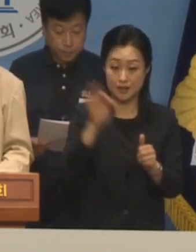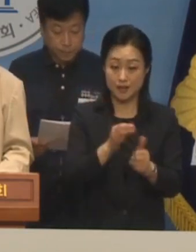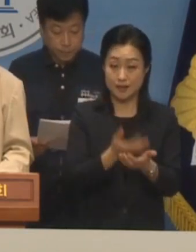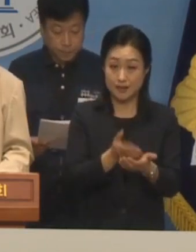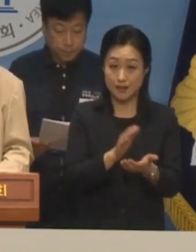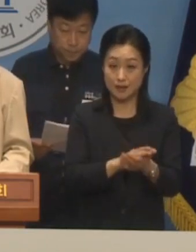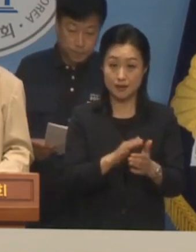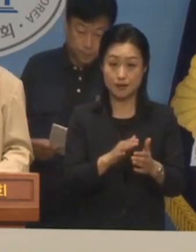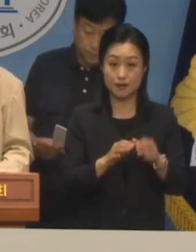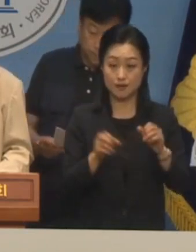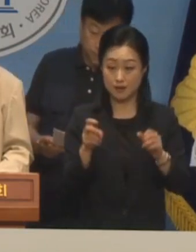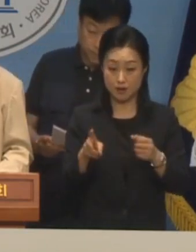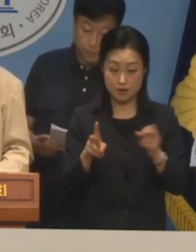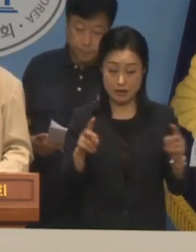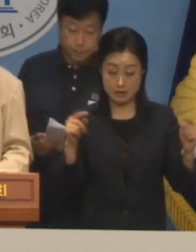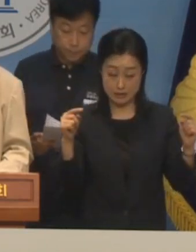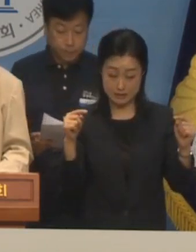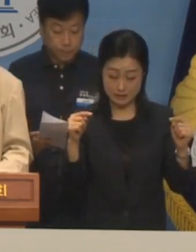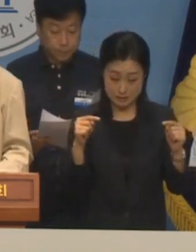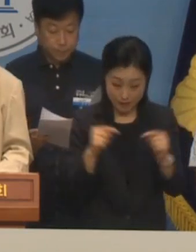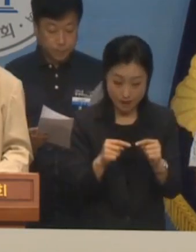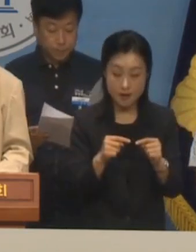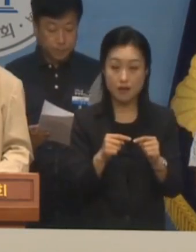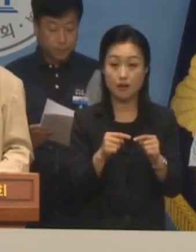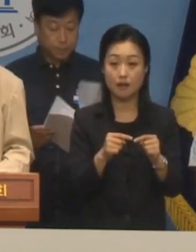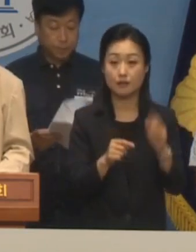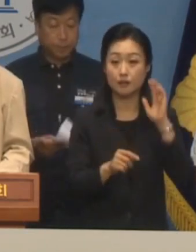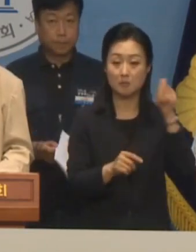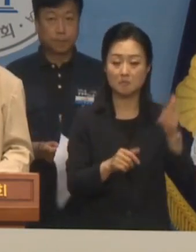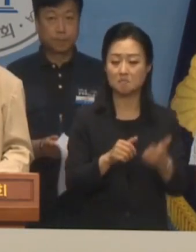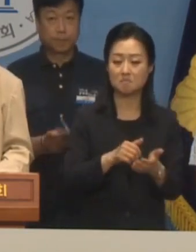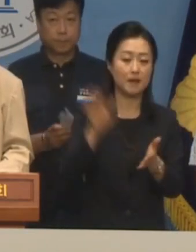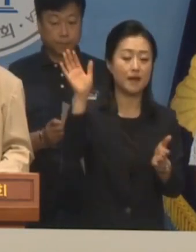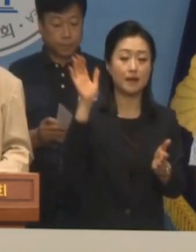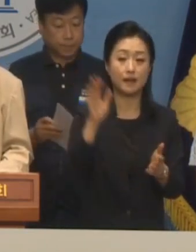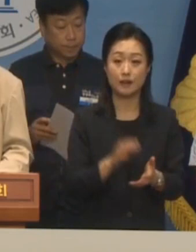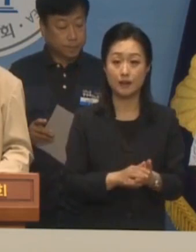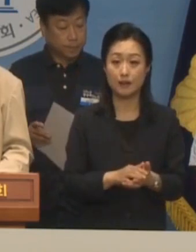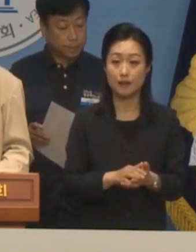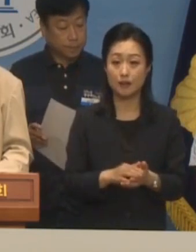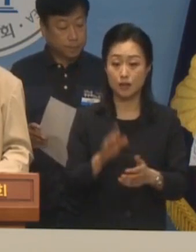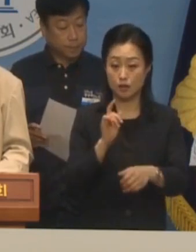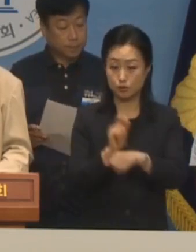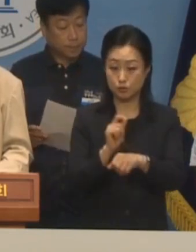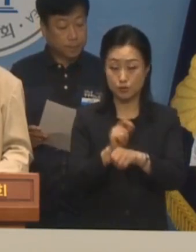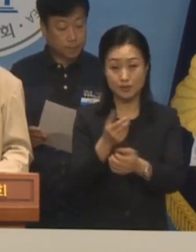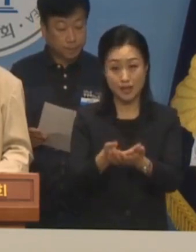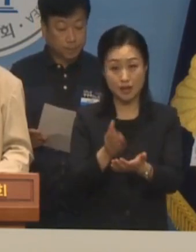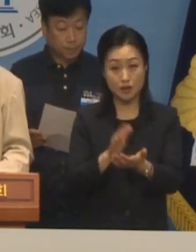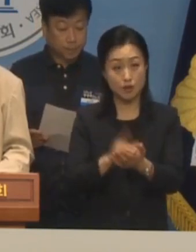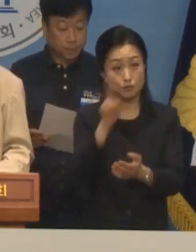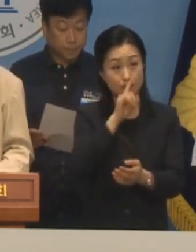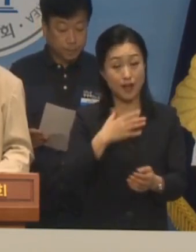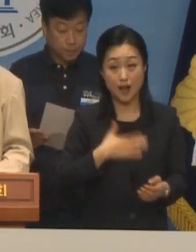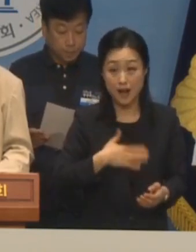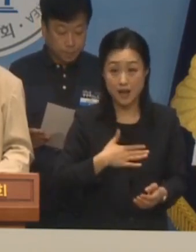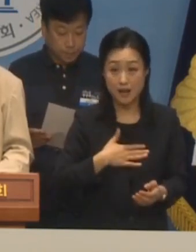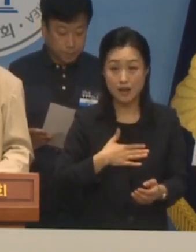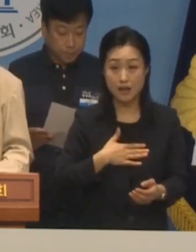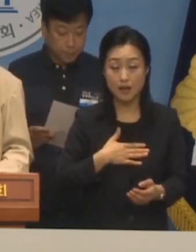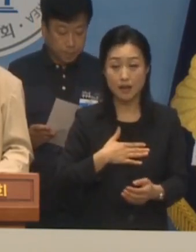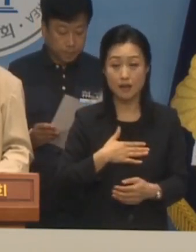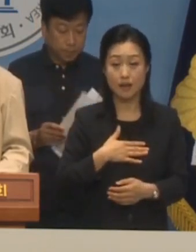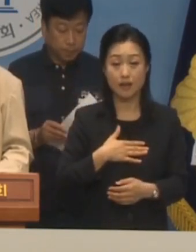여야 논의를 걷어찼던 대통령입니다. 구조개혁은 뭔지나 알고 계십니까?